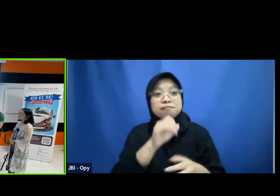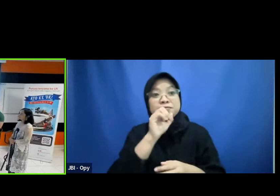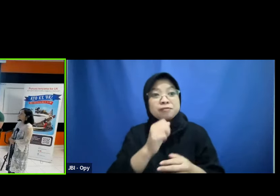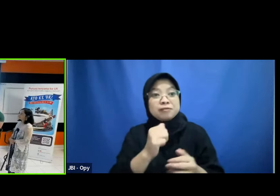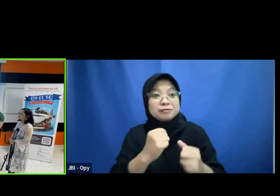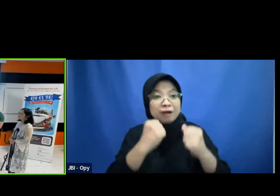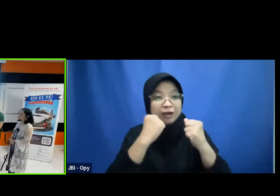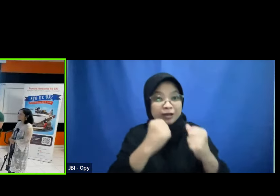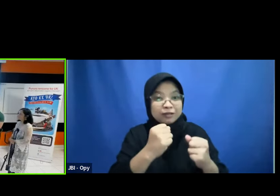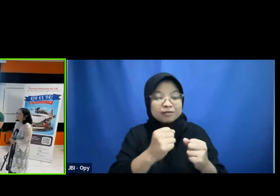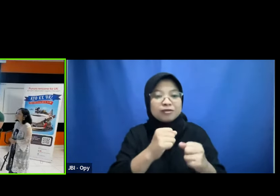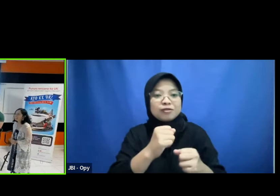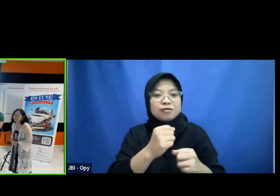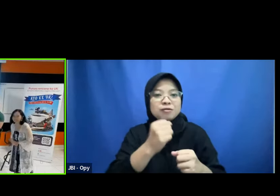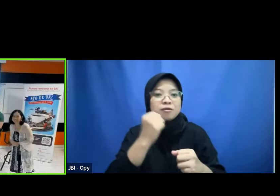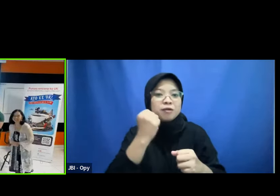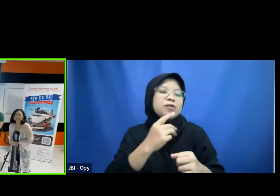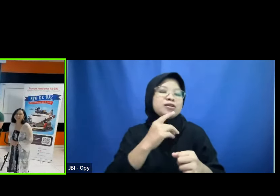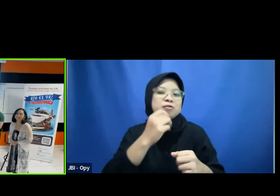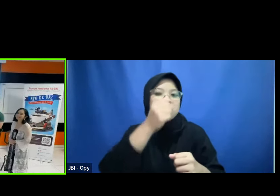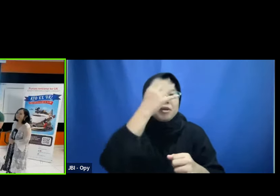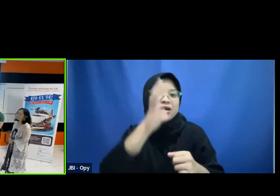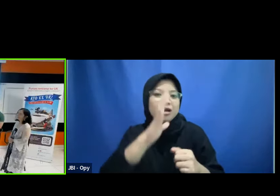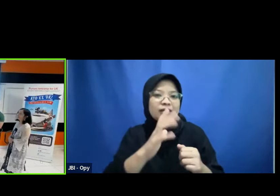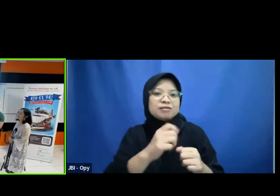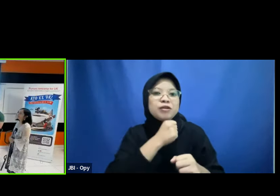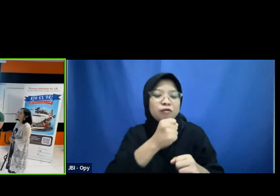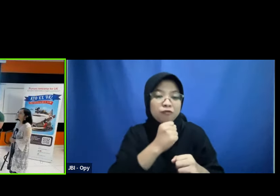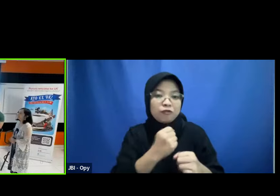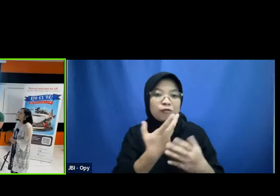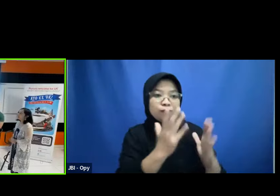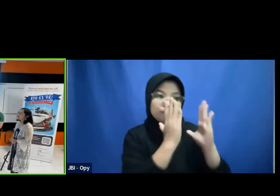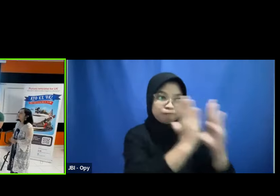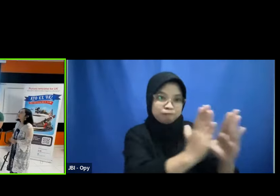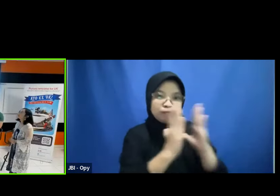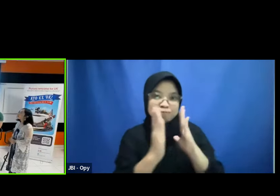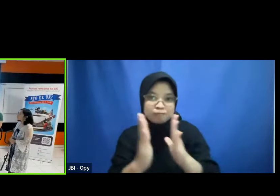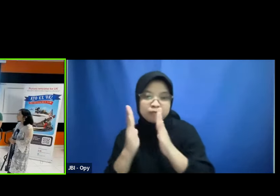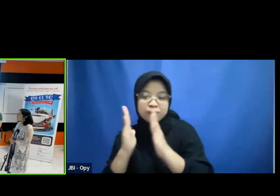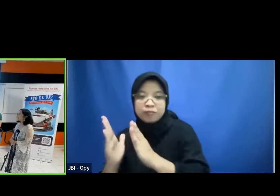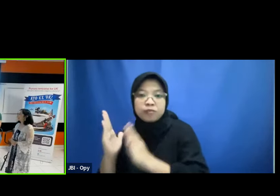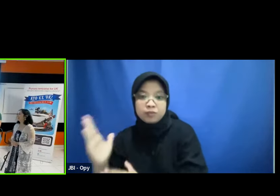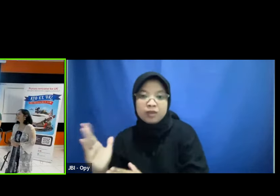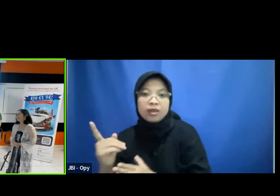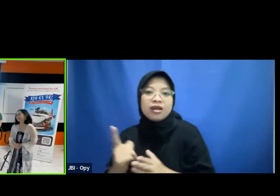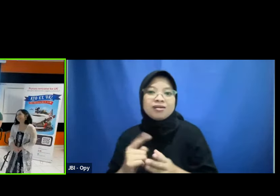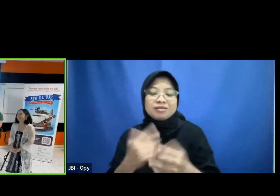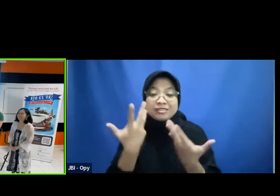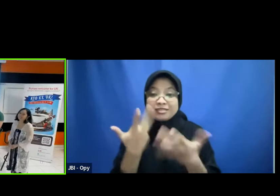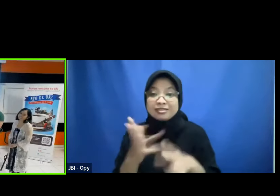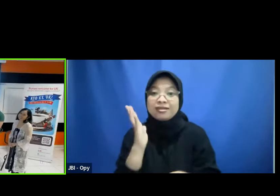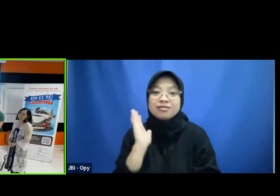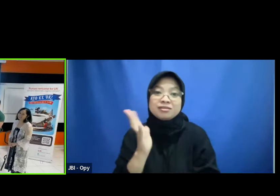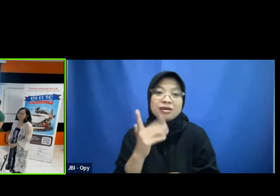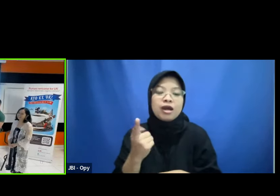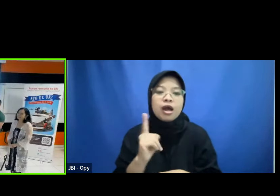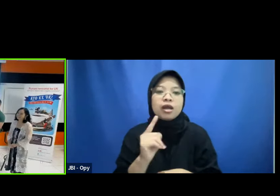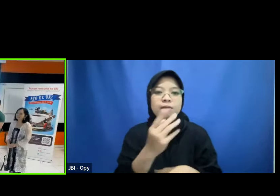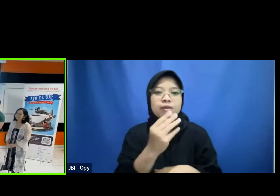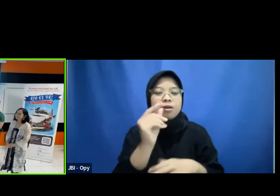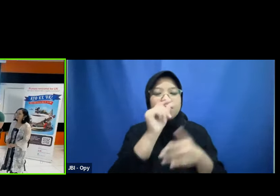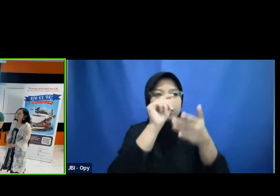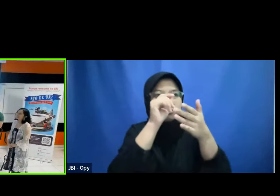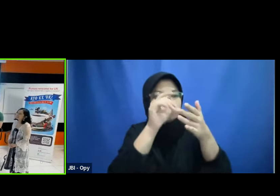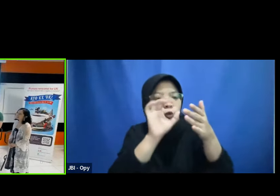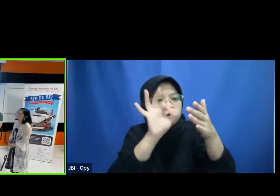lupa slot interviewnya ya biar selesai reference ya itu ada Heeh masih ada yang bolong-bolong